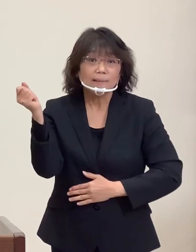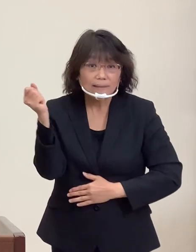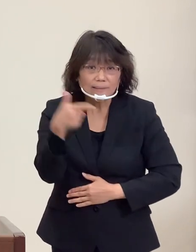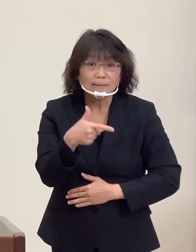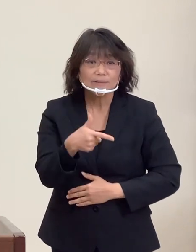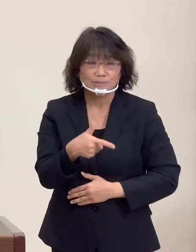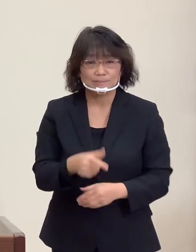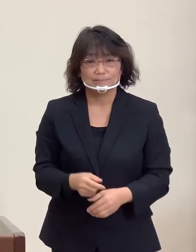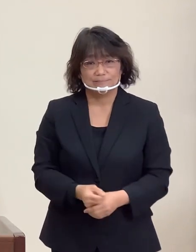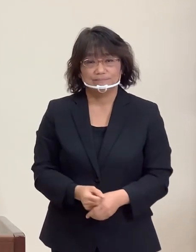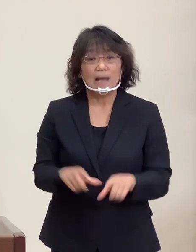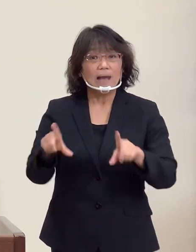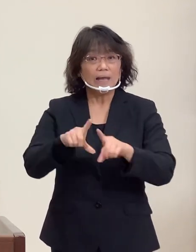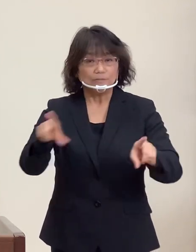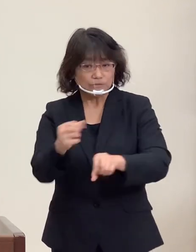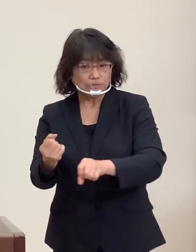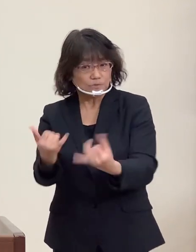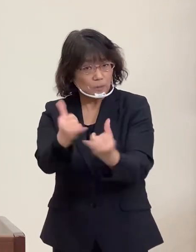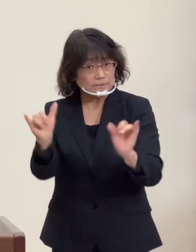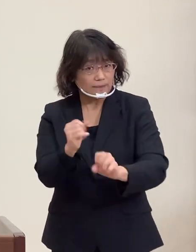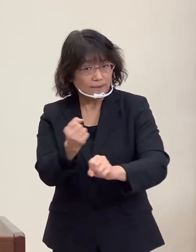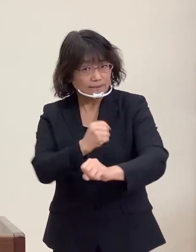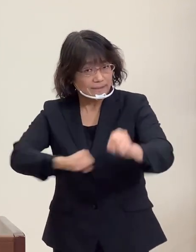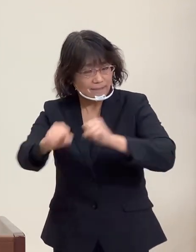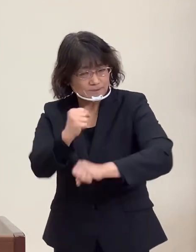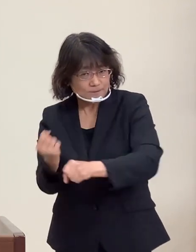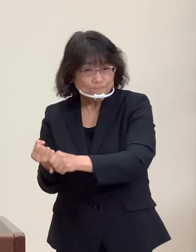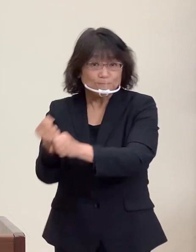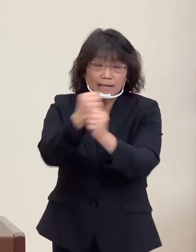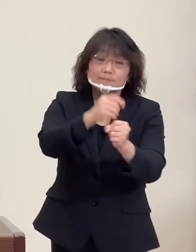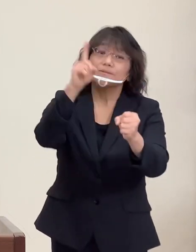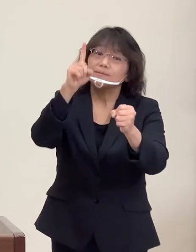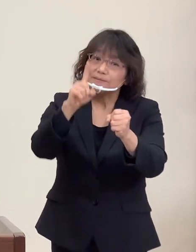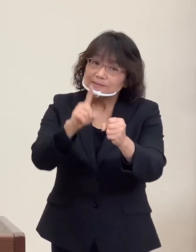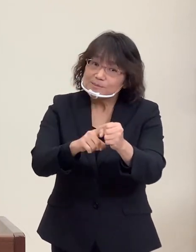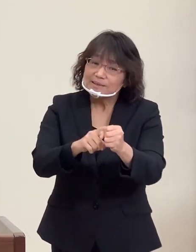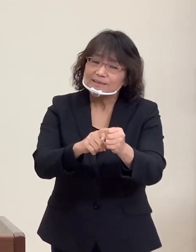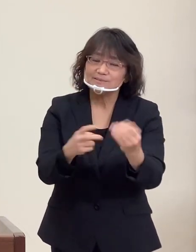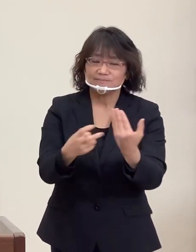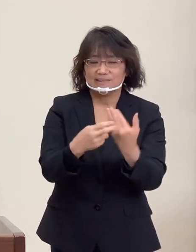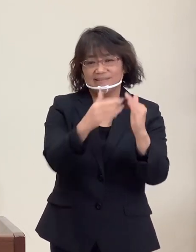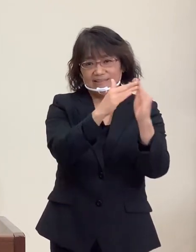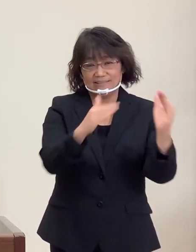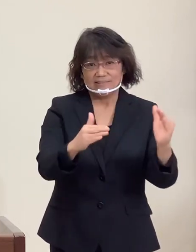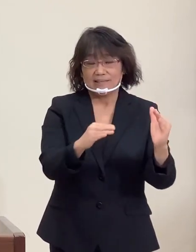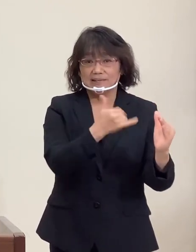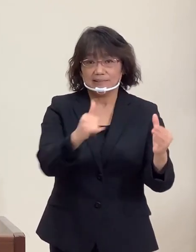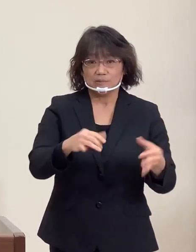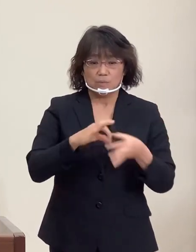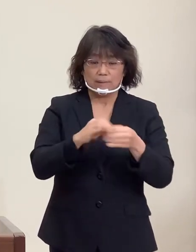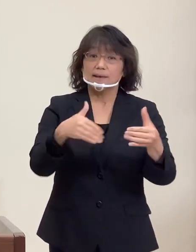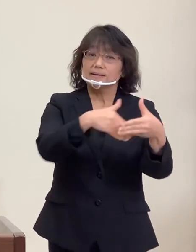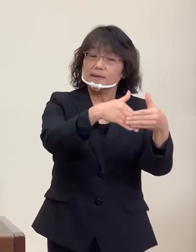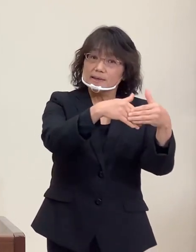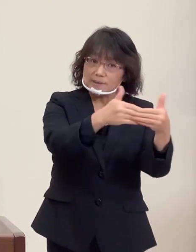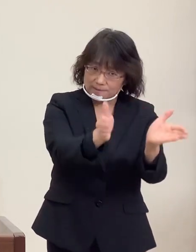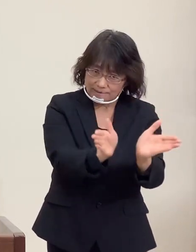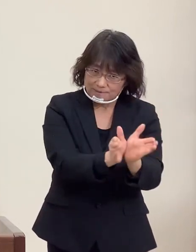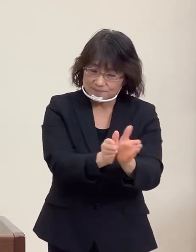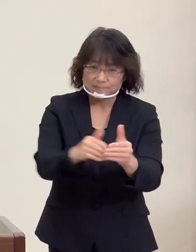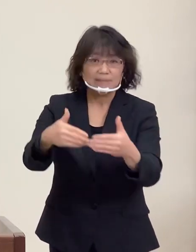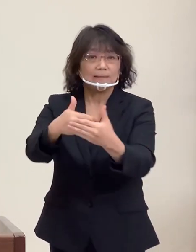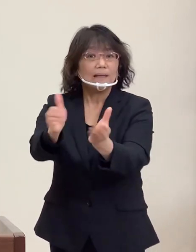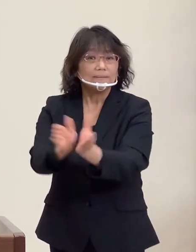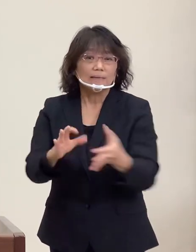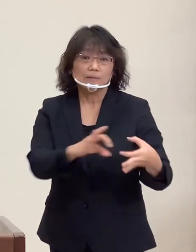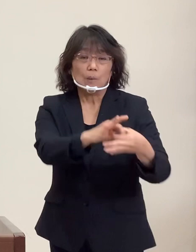通常通りの社会活動が行えるよう高齢は医師会をはじめとする関係機関団体と連携し